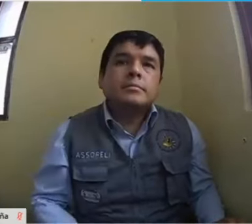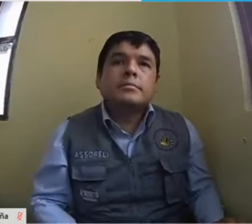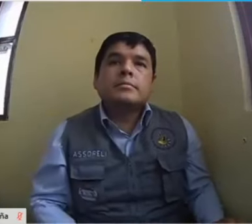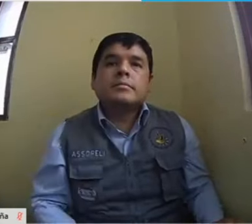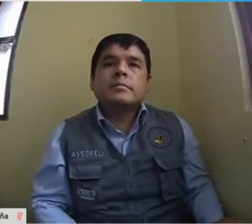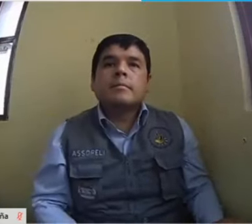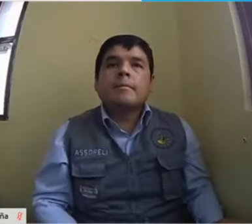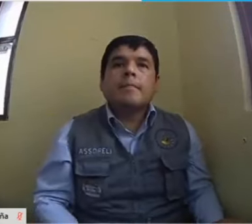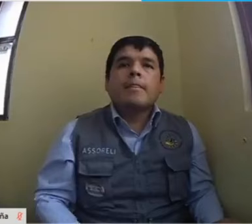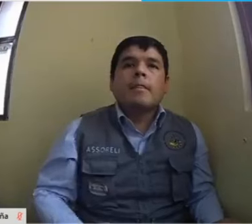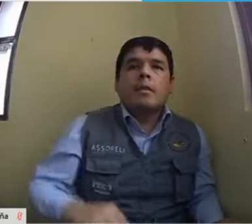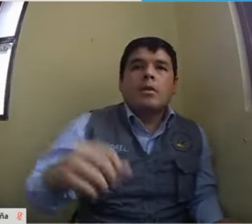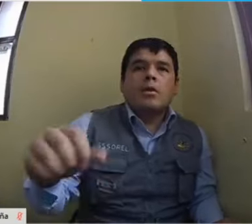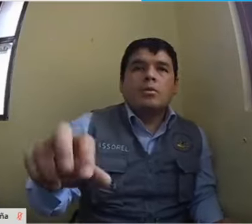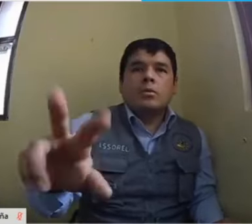golpecitos con el puño en el mentón.